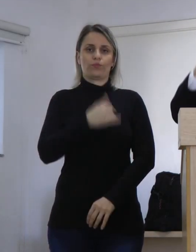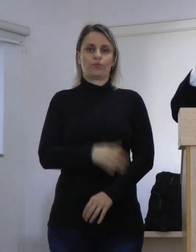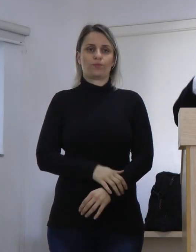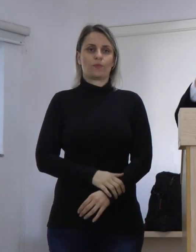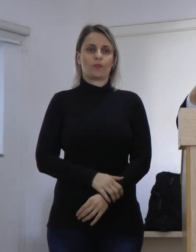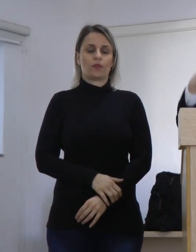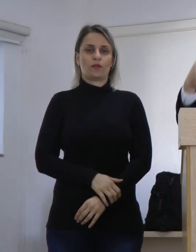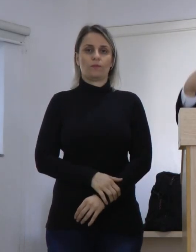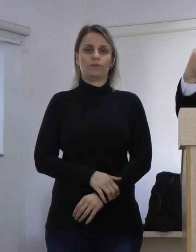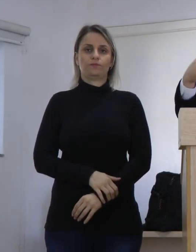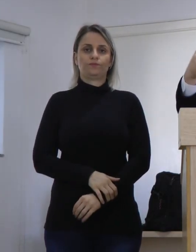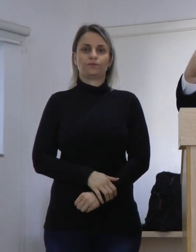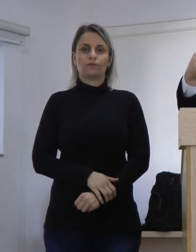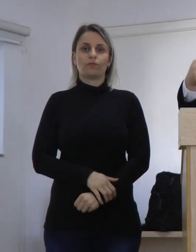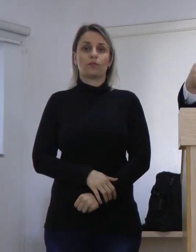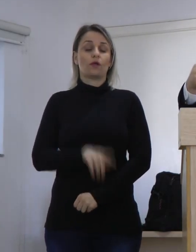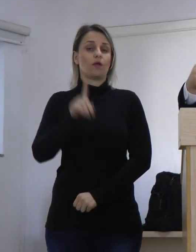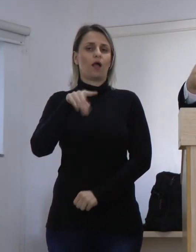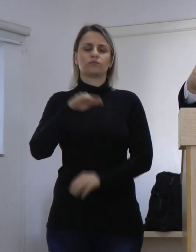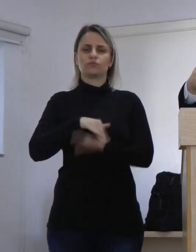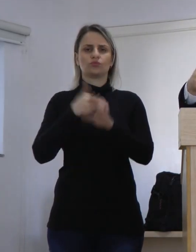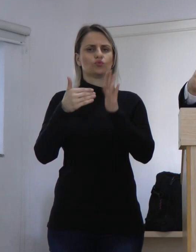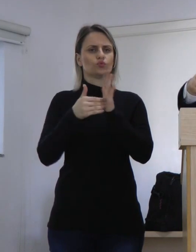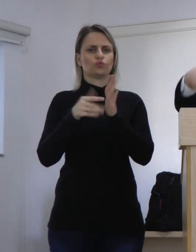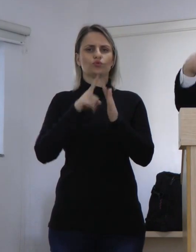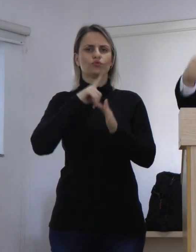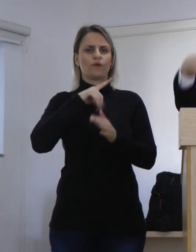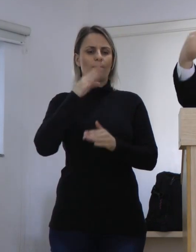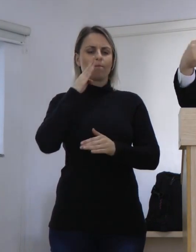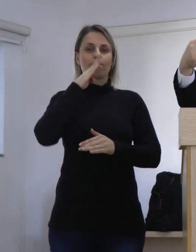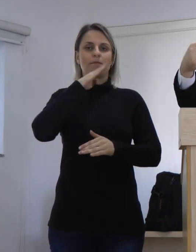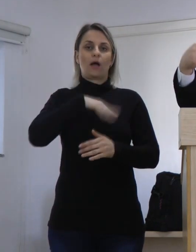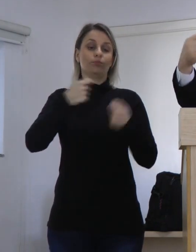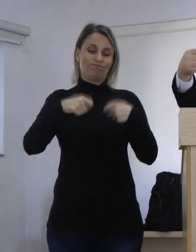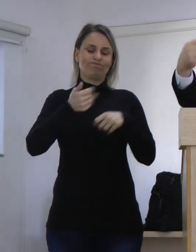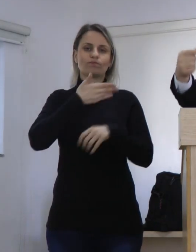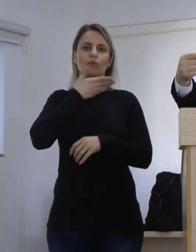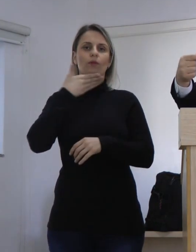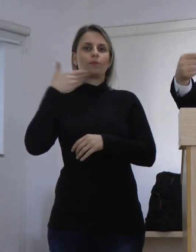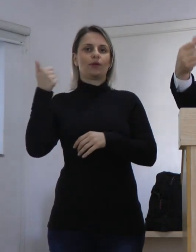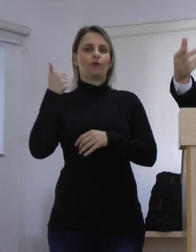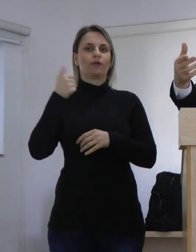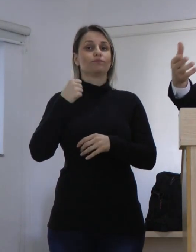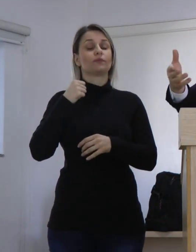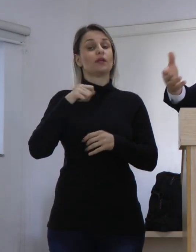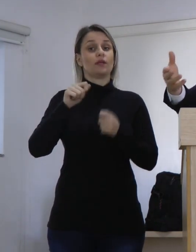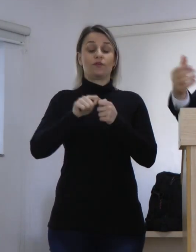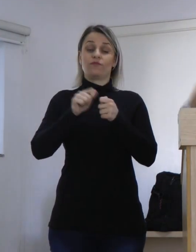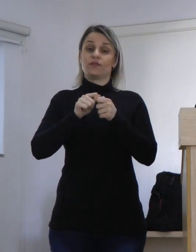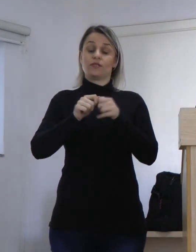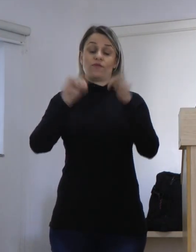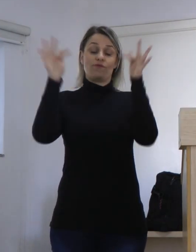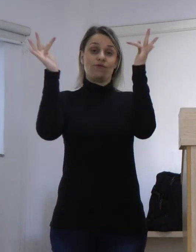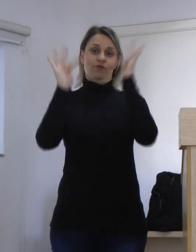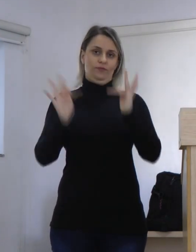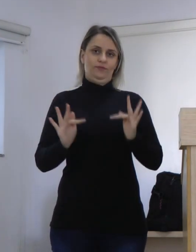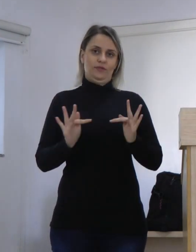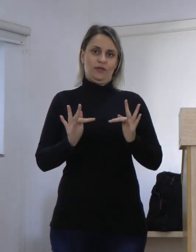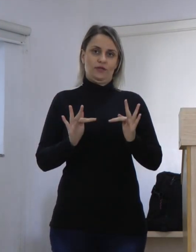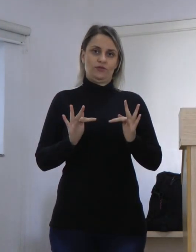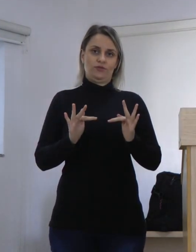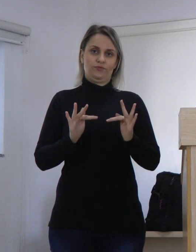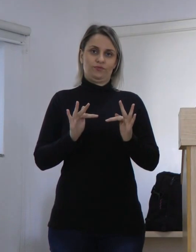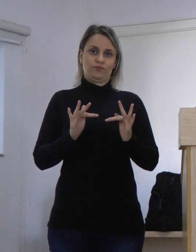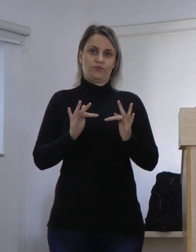E cabe a ele minorar os seus males e ser tão feliz quanto comporta a sua existência grosseira.